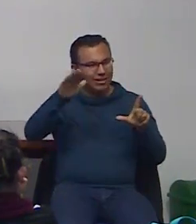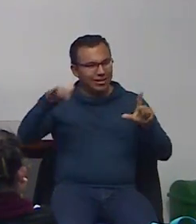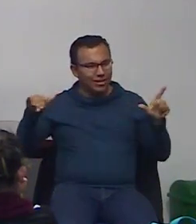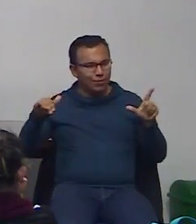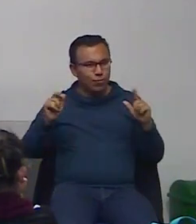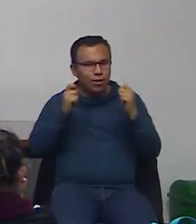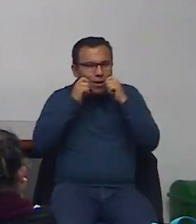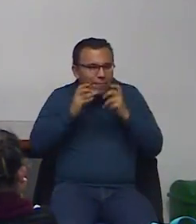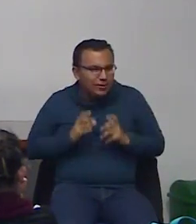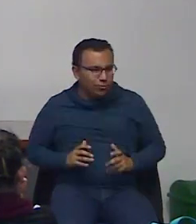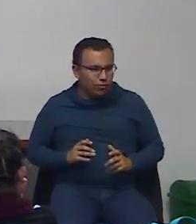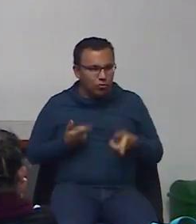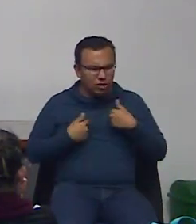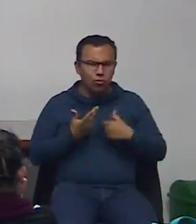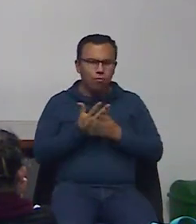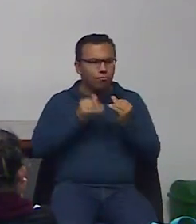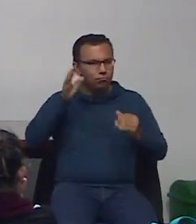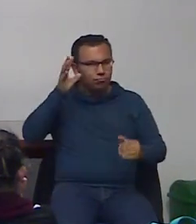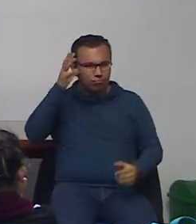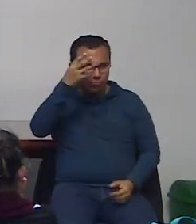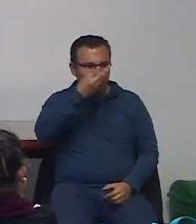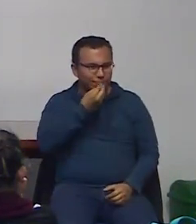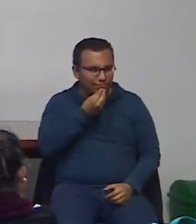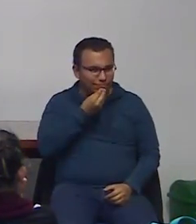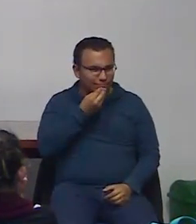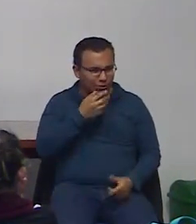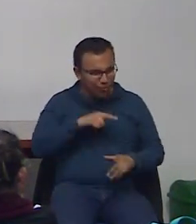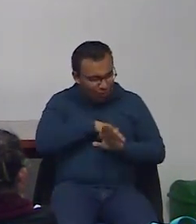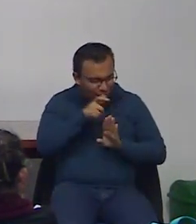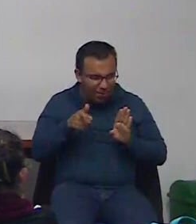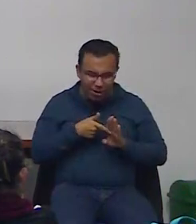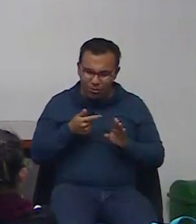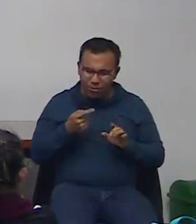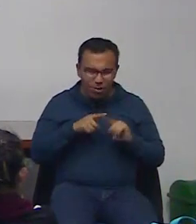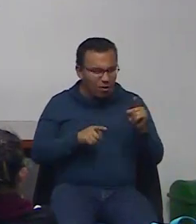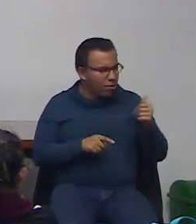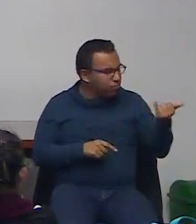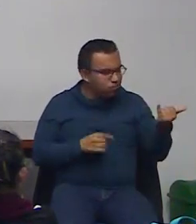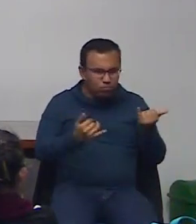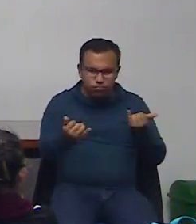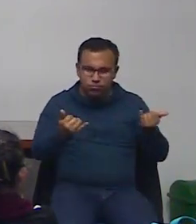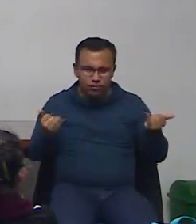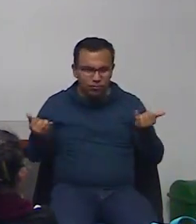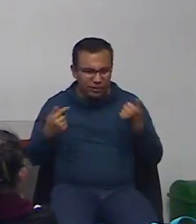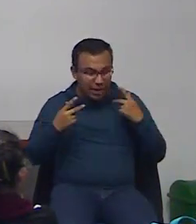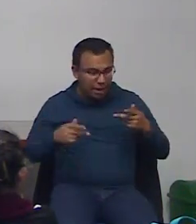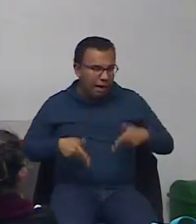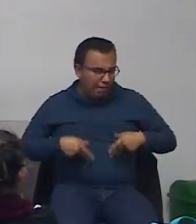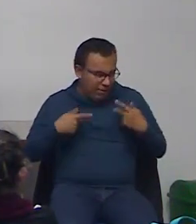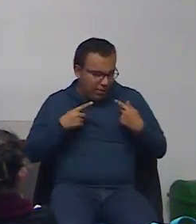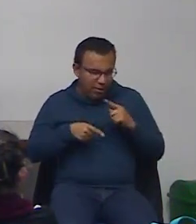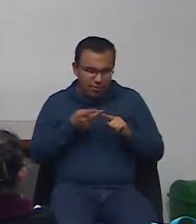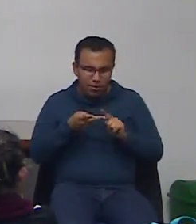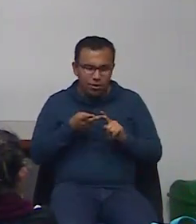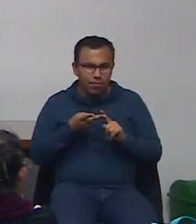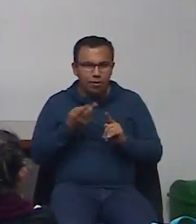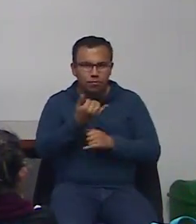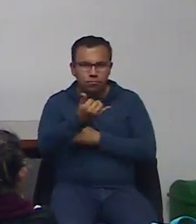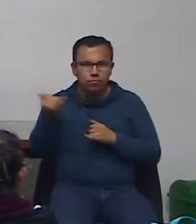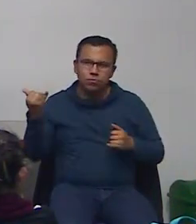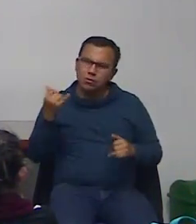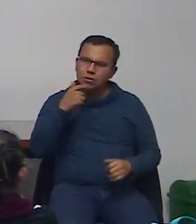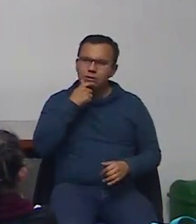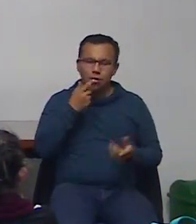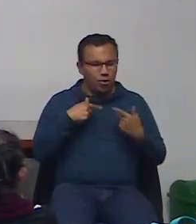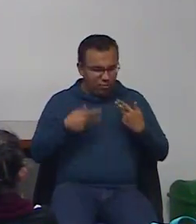de los seres humanos en la vida todos nosotros no solamente en la música sino en nuestra vida cierto qué sinónimo de